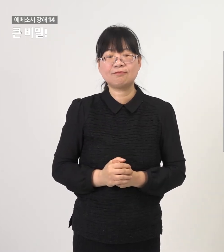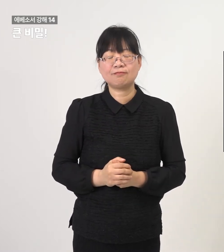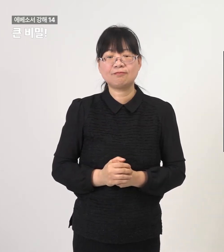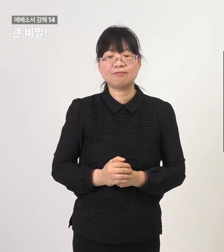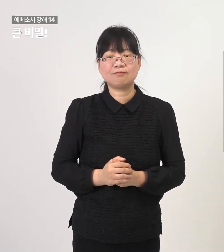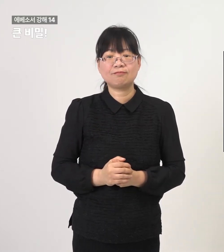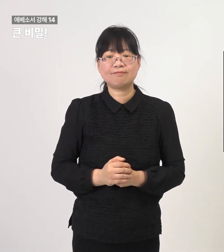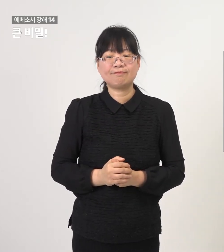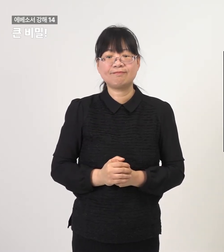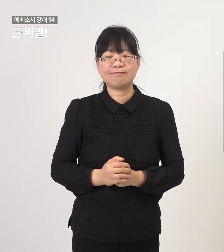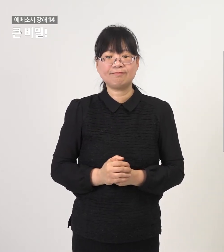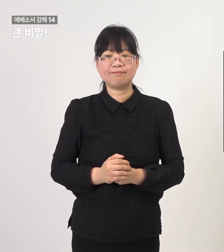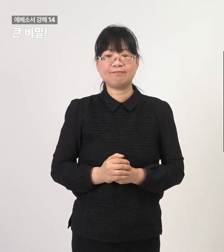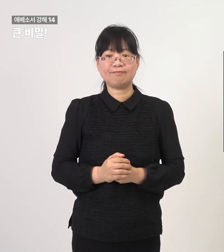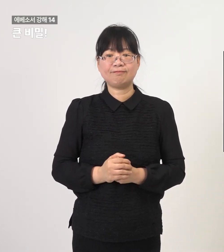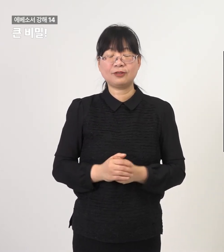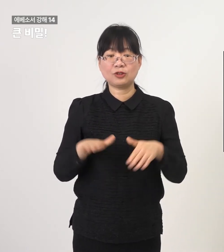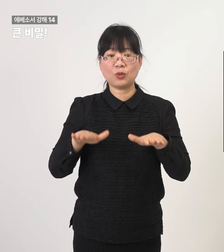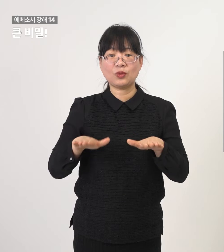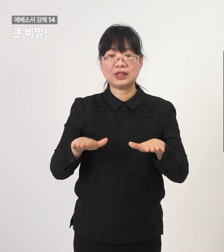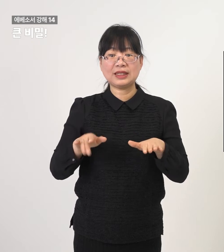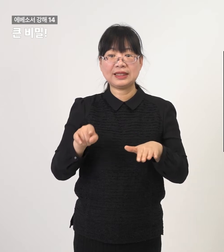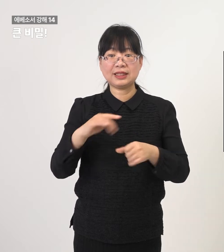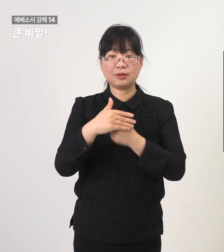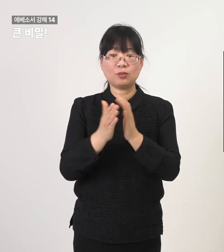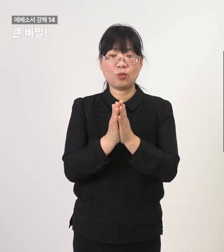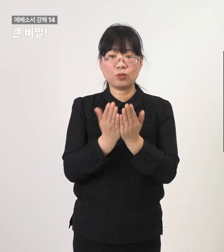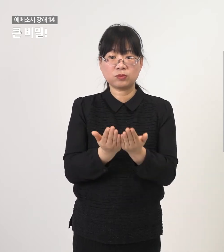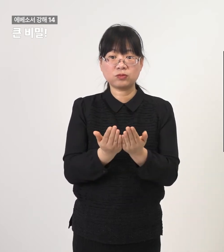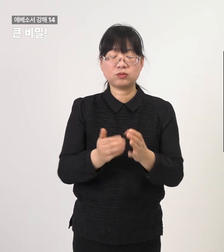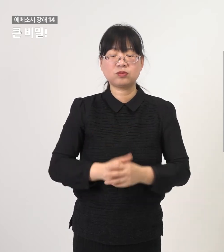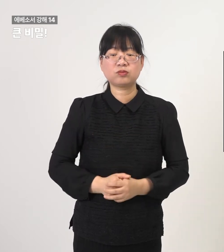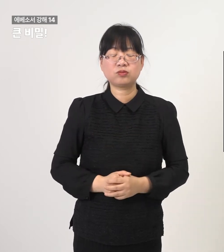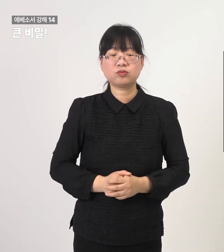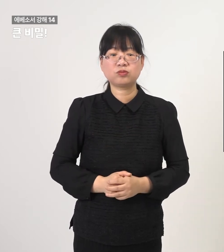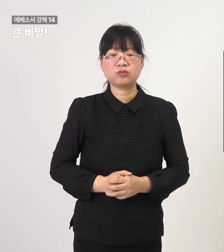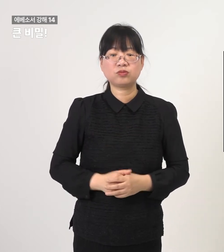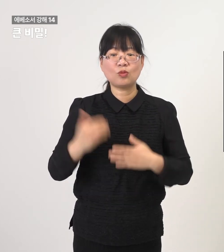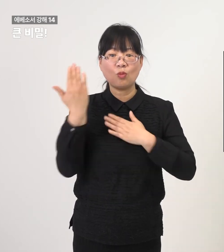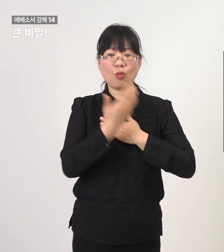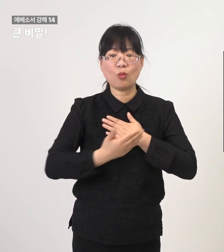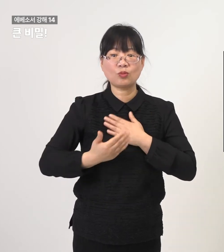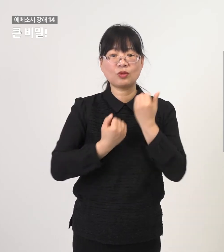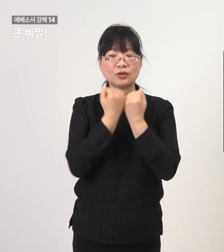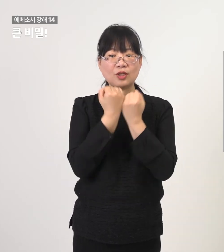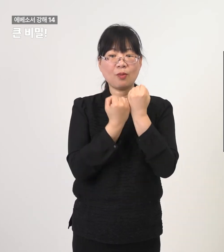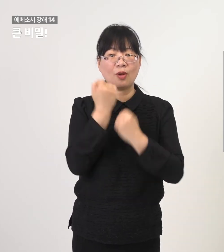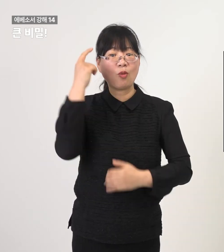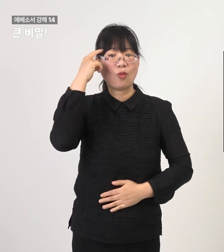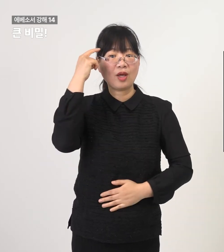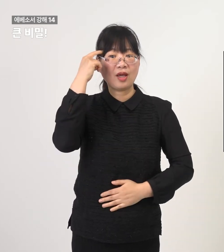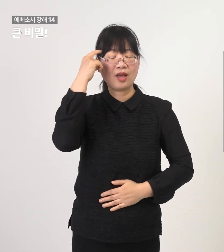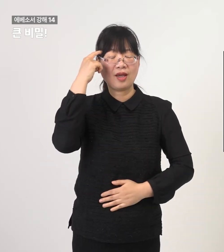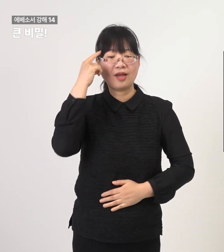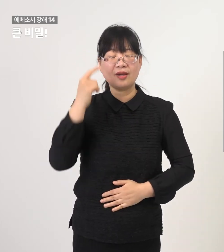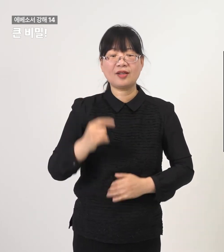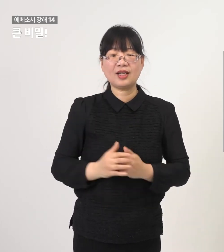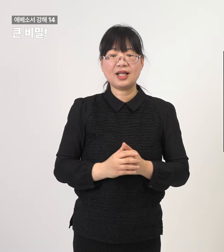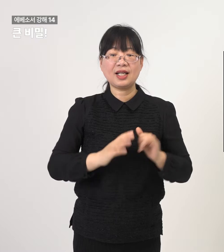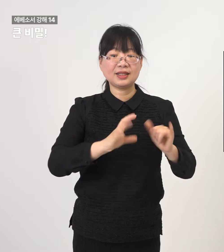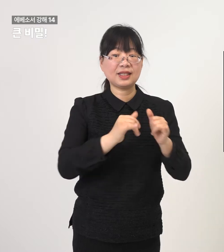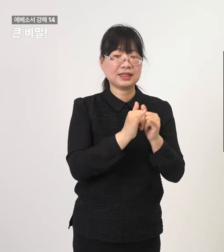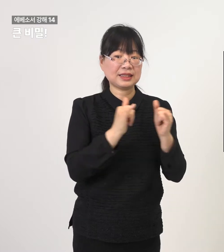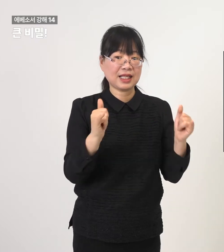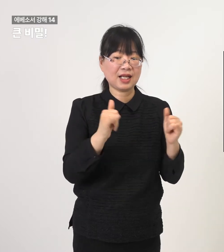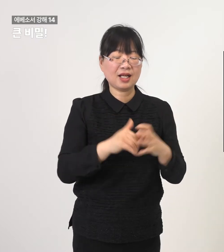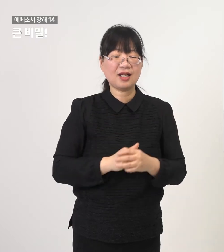자, 오늘 이 본문이 왜 몸으로 설명을 했을까? 되게 이제 세상